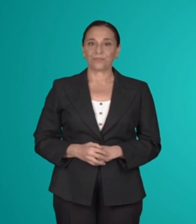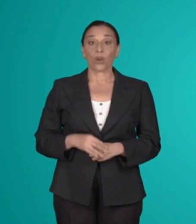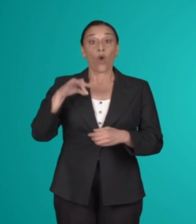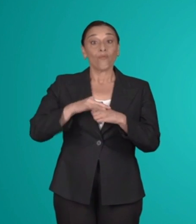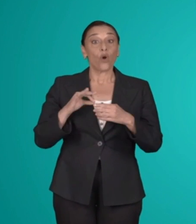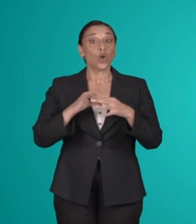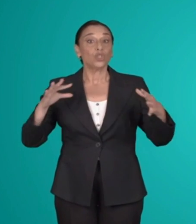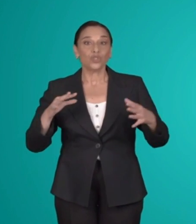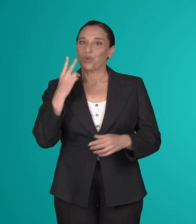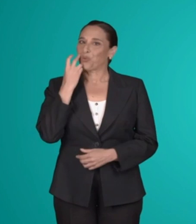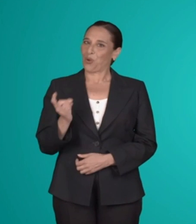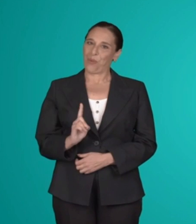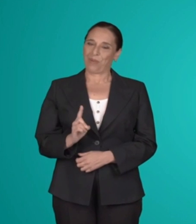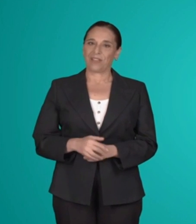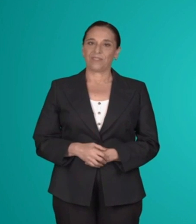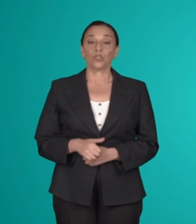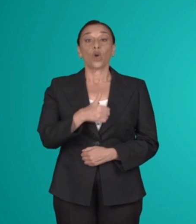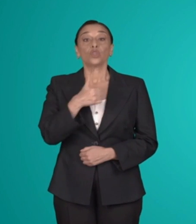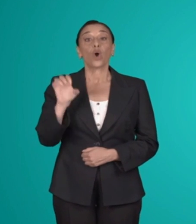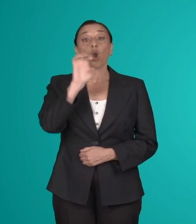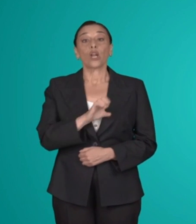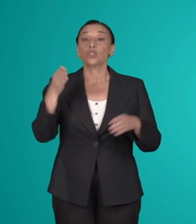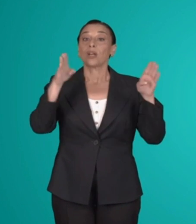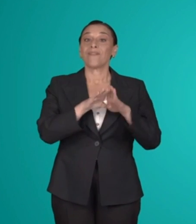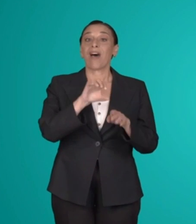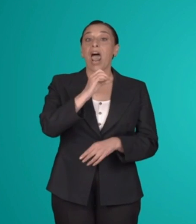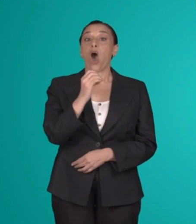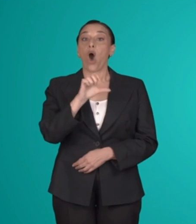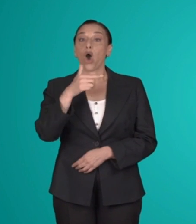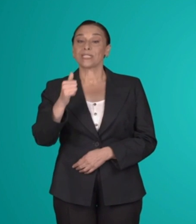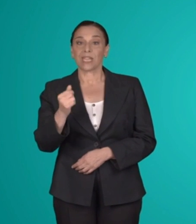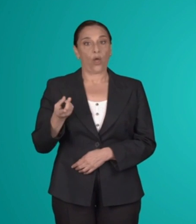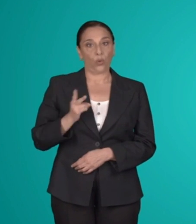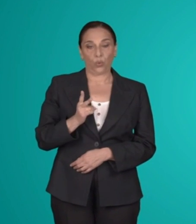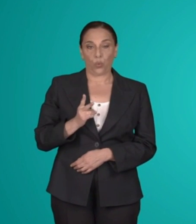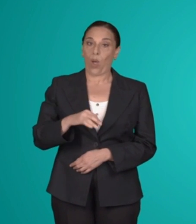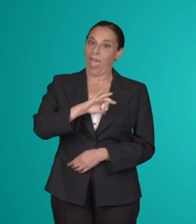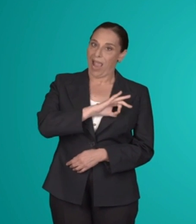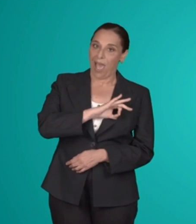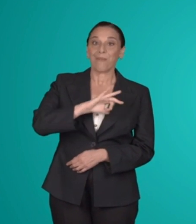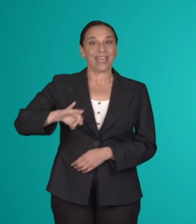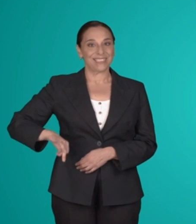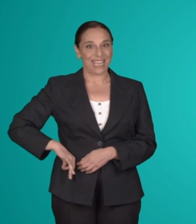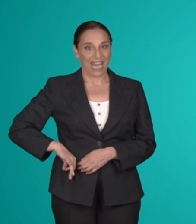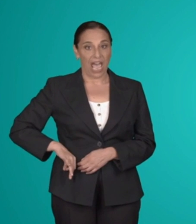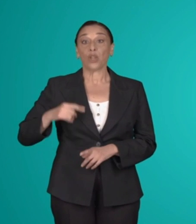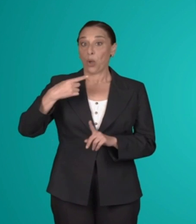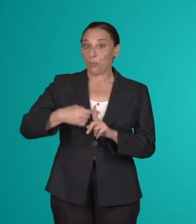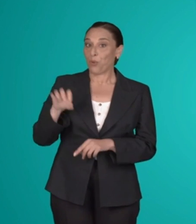voto disgiunto. Solo in Valle d'Aosta, sia per la Camera che per il Senato, e in Trentino Alto